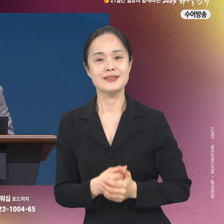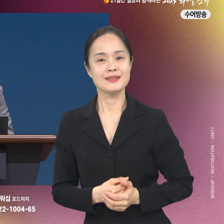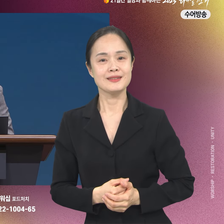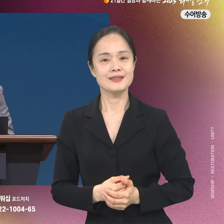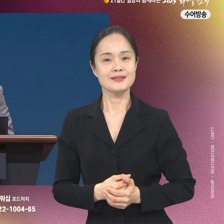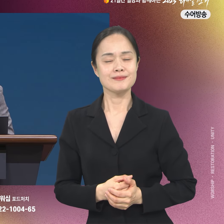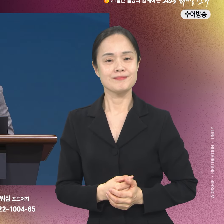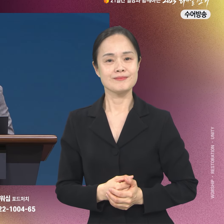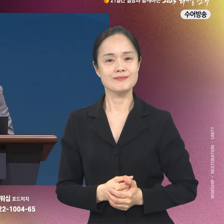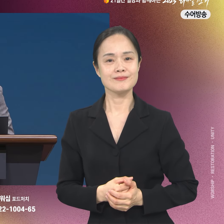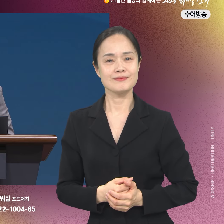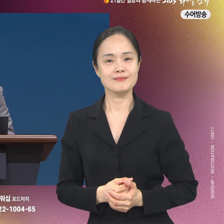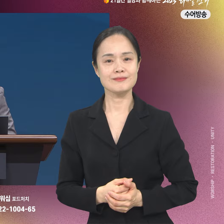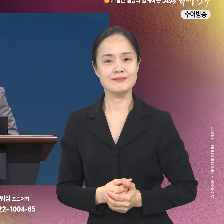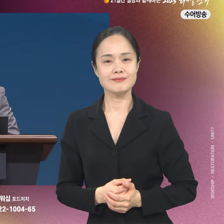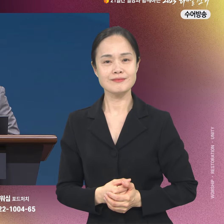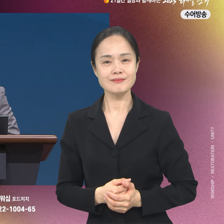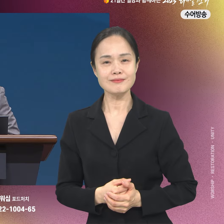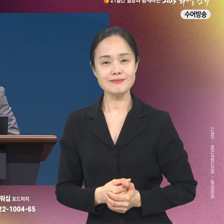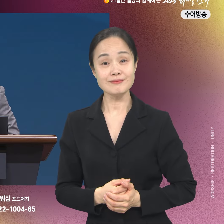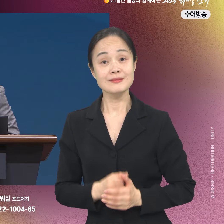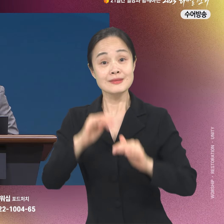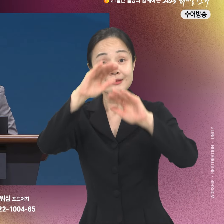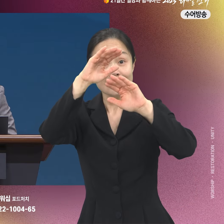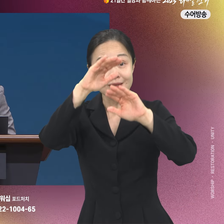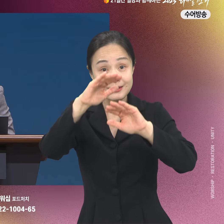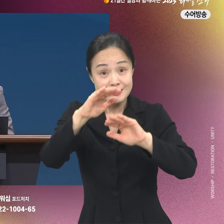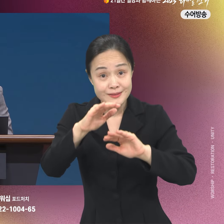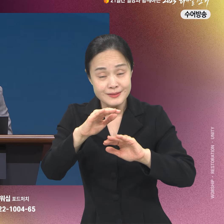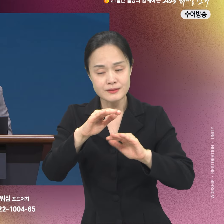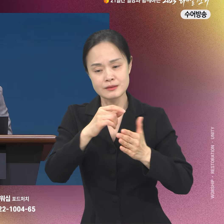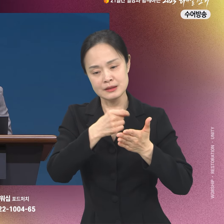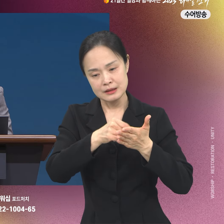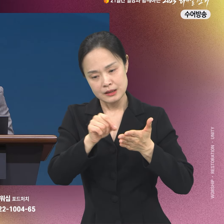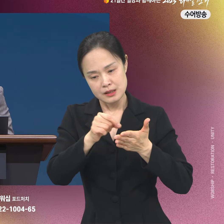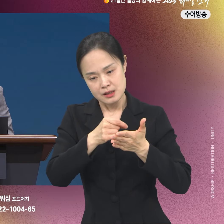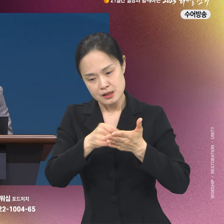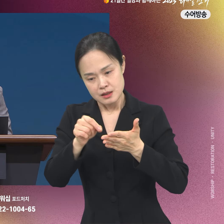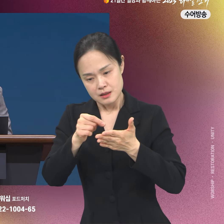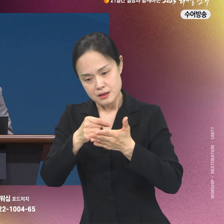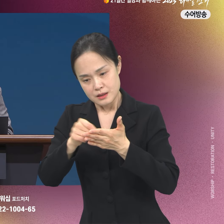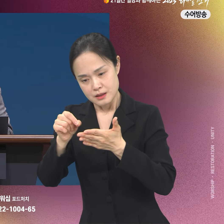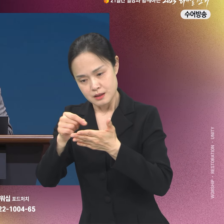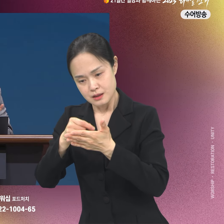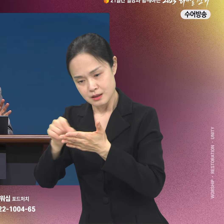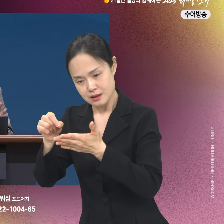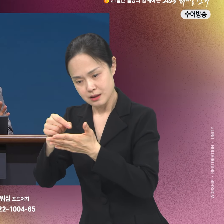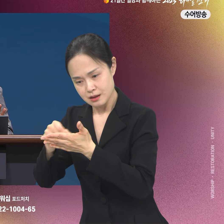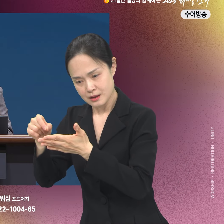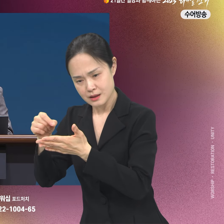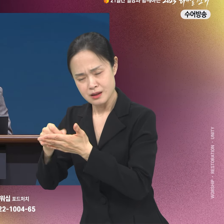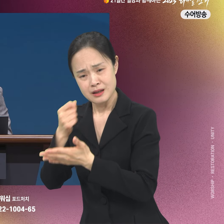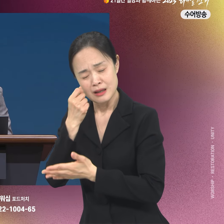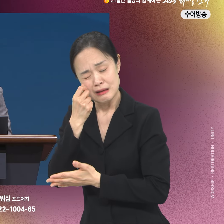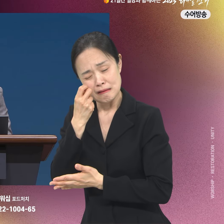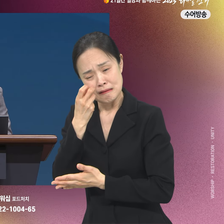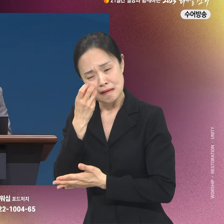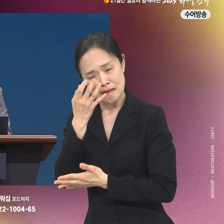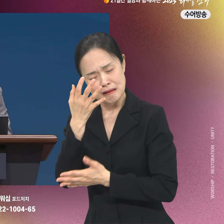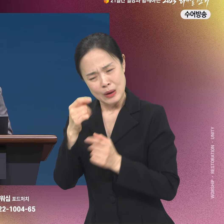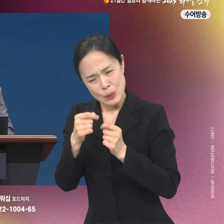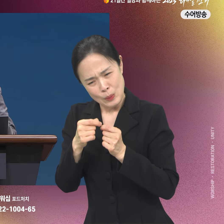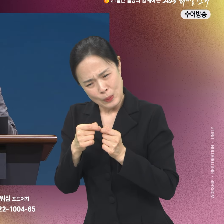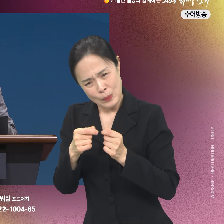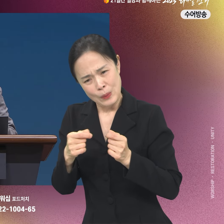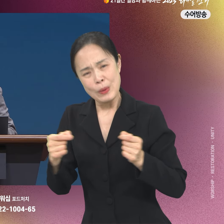완성하는데 수개월이 걸렸어요. 왜 수개월이 걸렸냐면 그 내용은 이미 결정돼